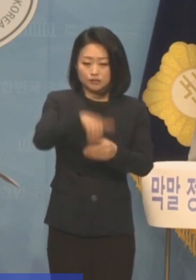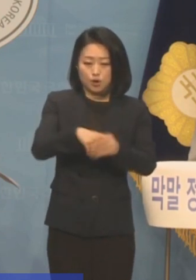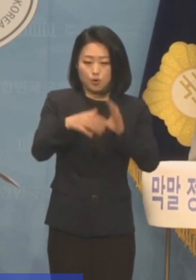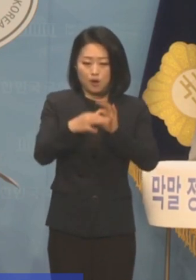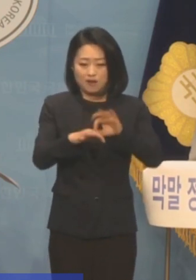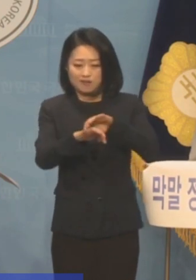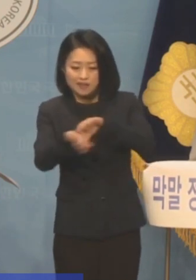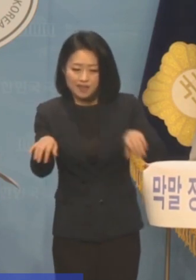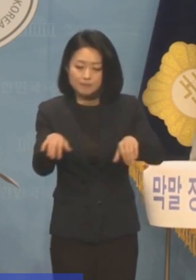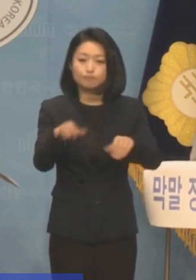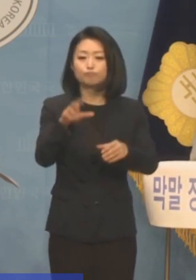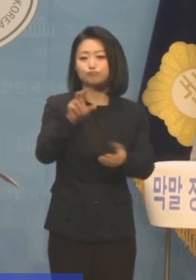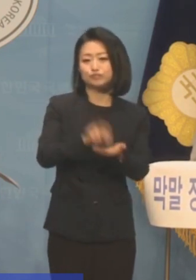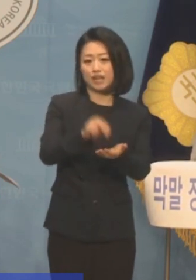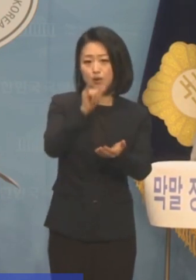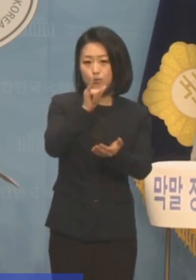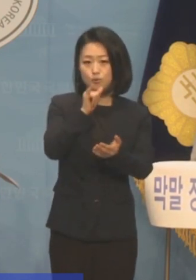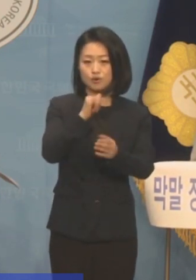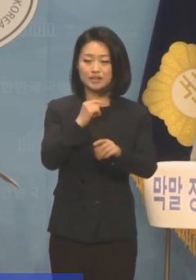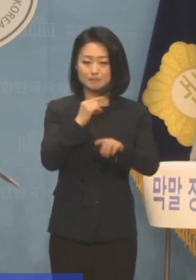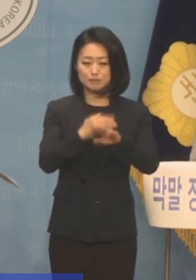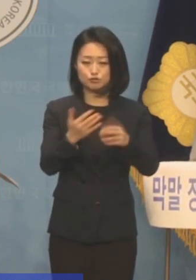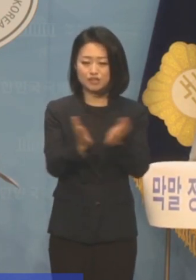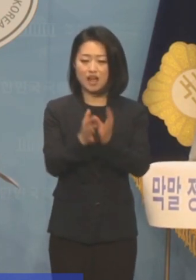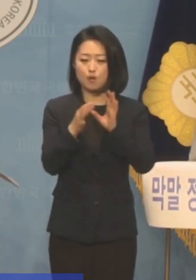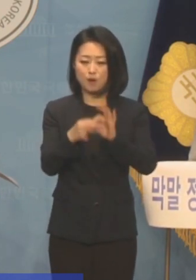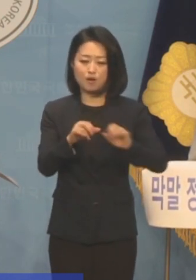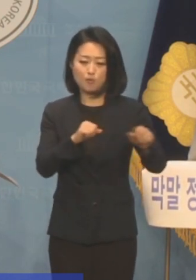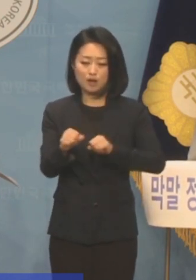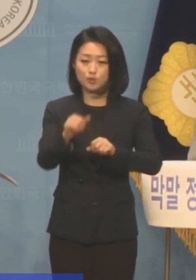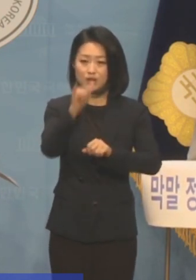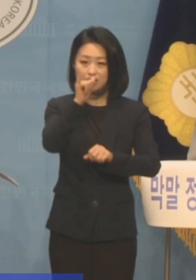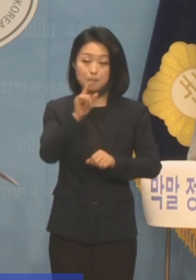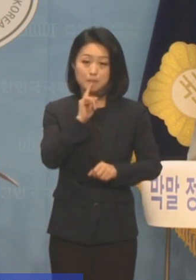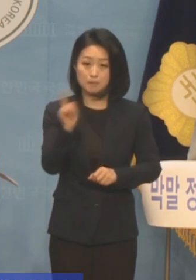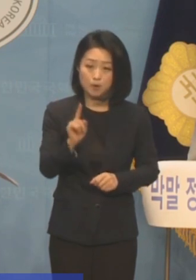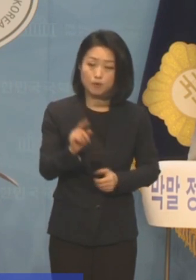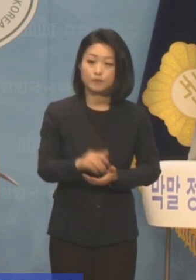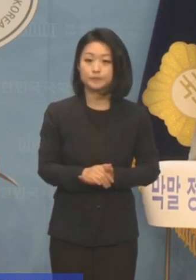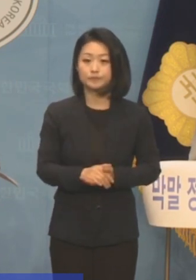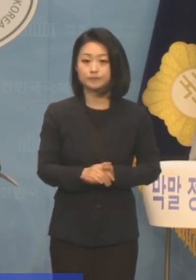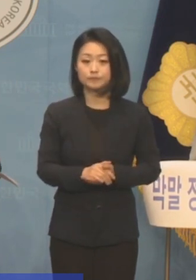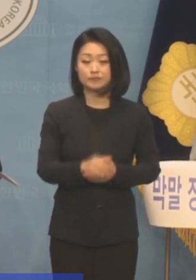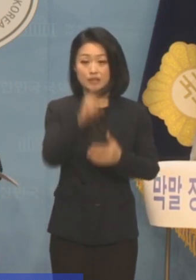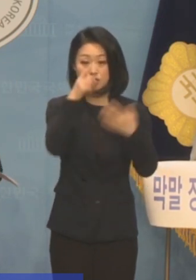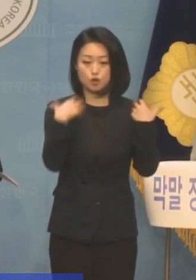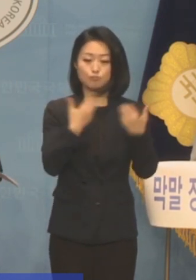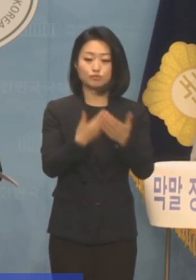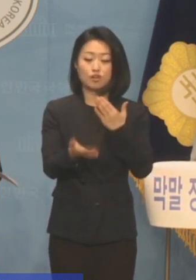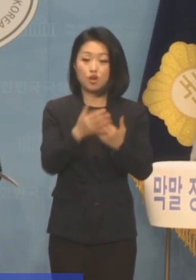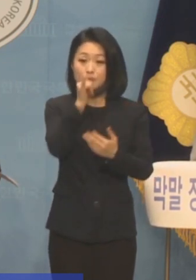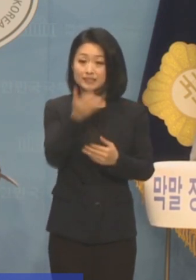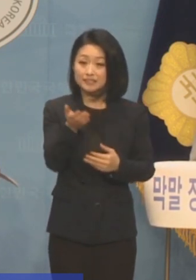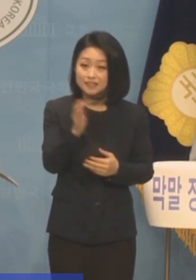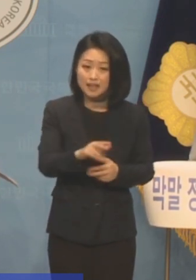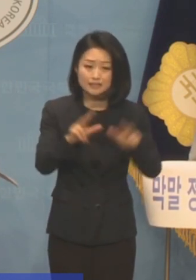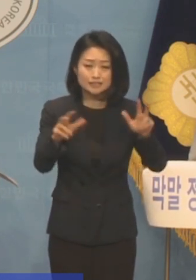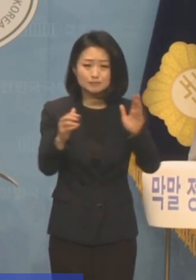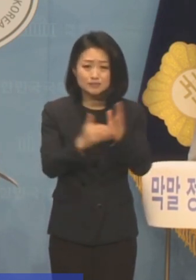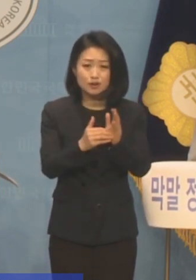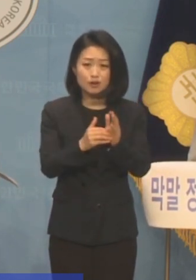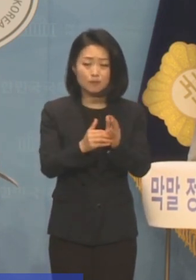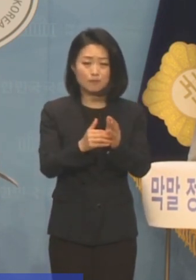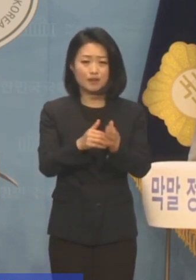위성 정당들에게 힘을 보태 준다는 명목으로 하신 말씀이 있습니다 여러 정부를 경험해 보았지만 지금처럼